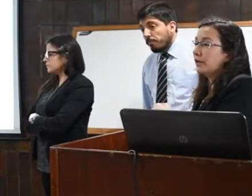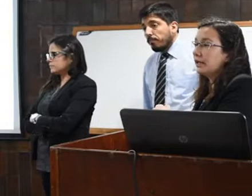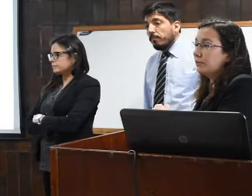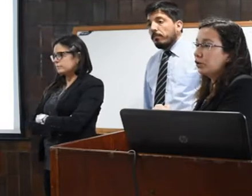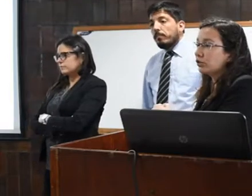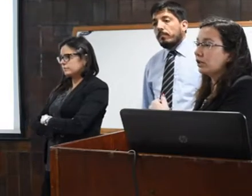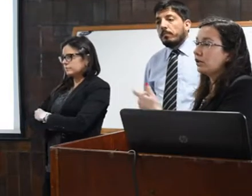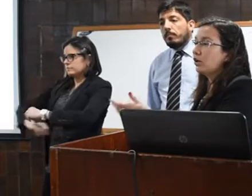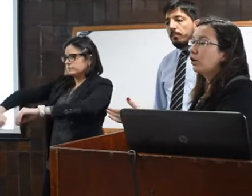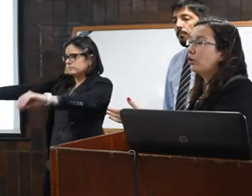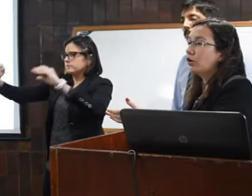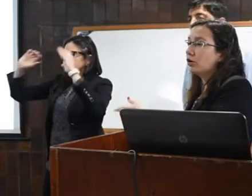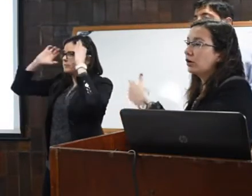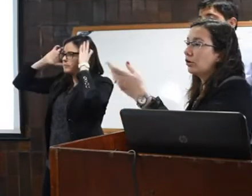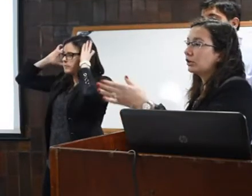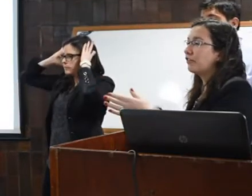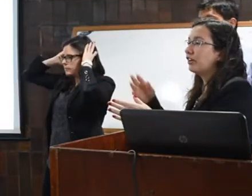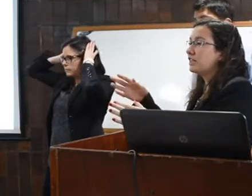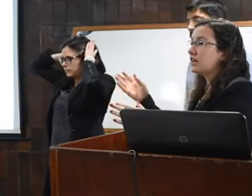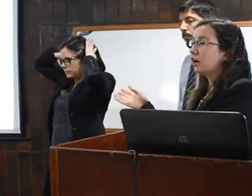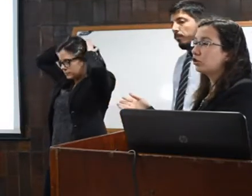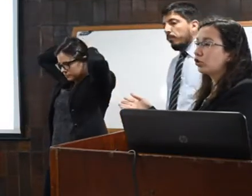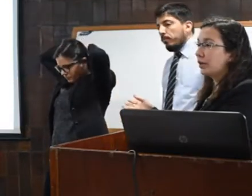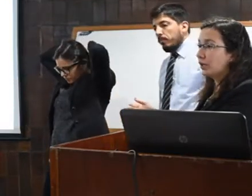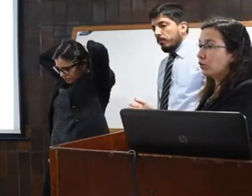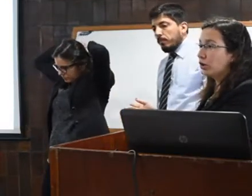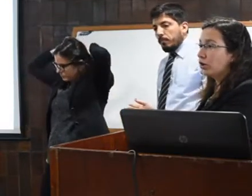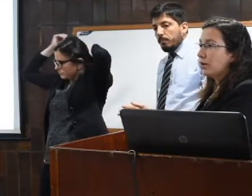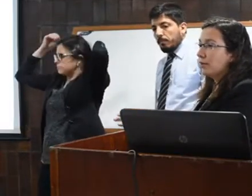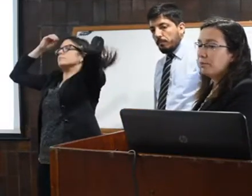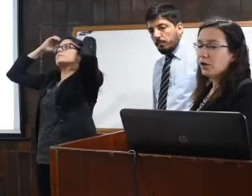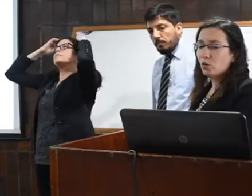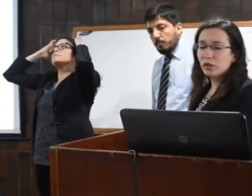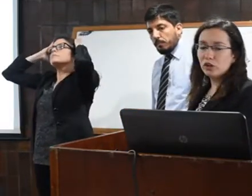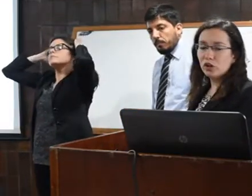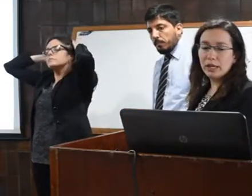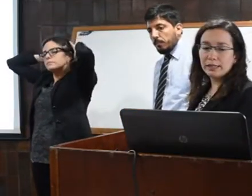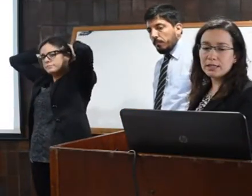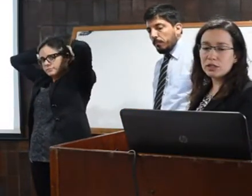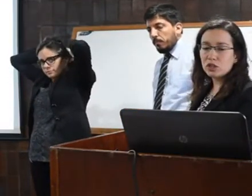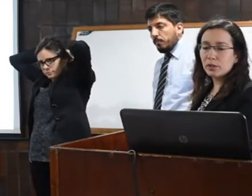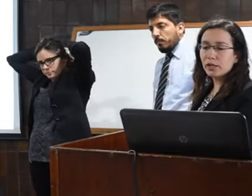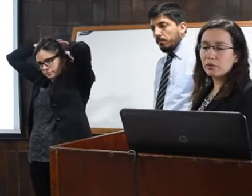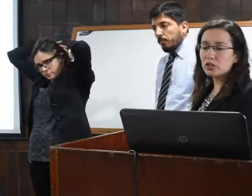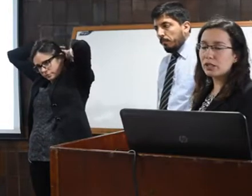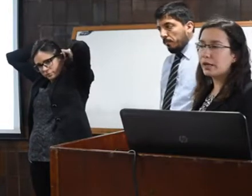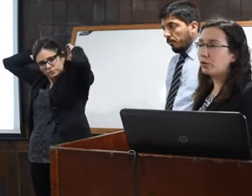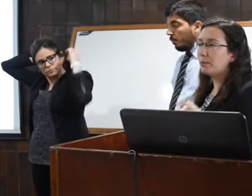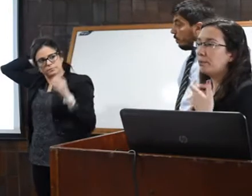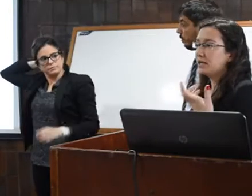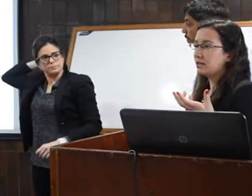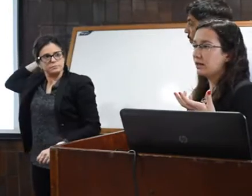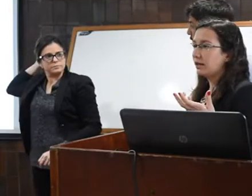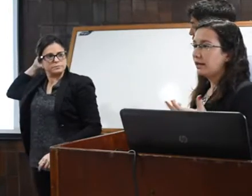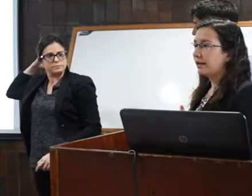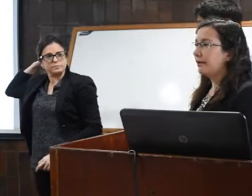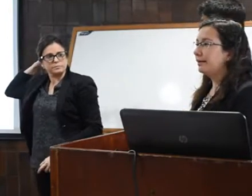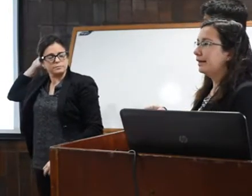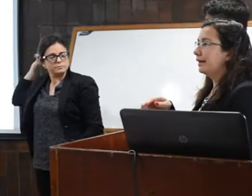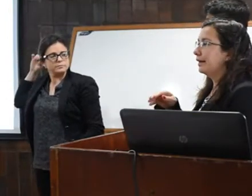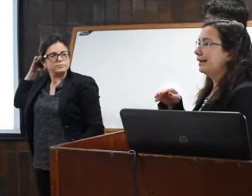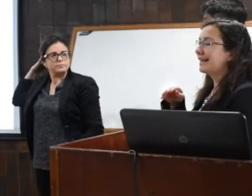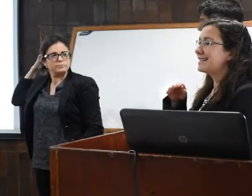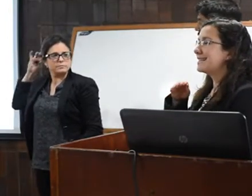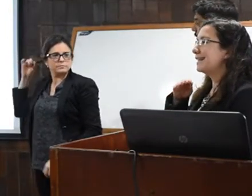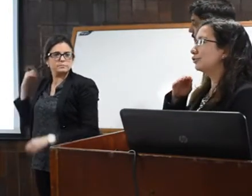devuelven el importe o lo transferir a otro vehículo pero cuando la transacción por ejemplo se da en una empresa que